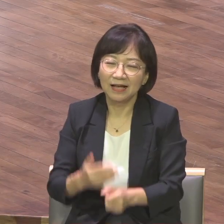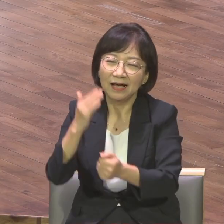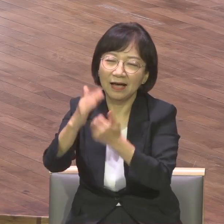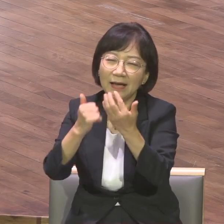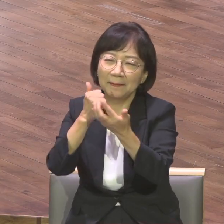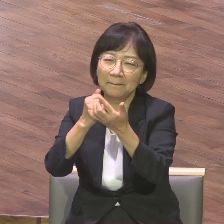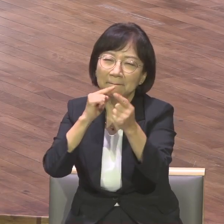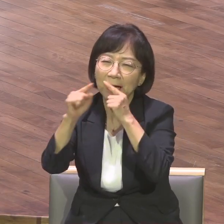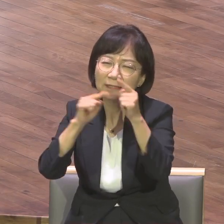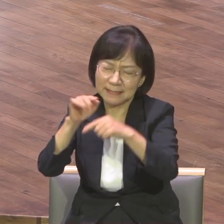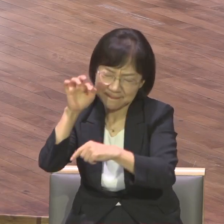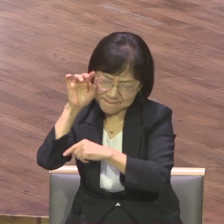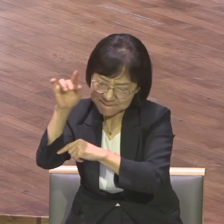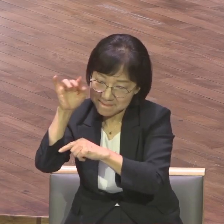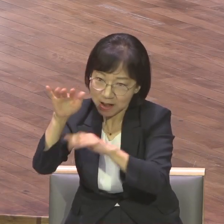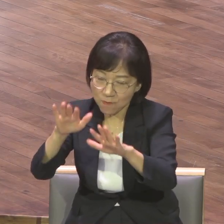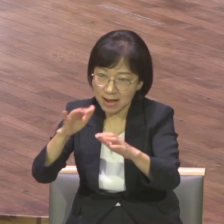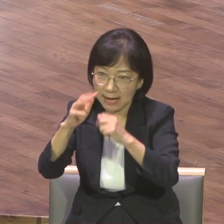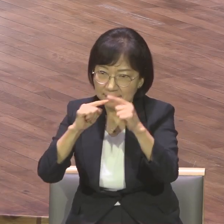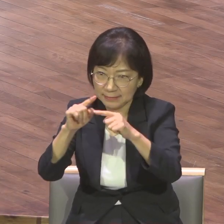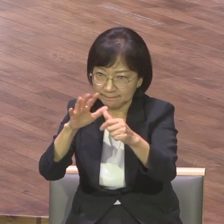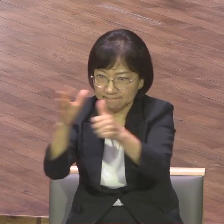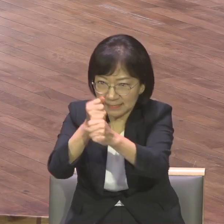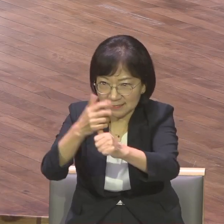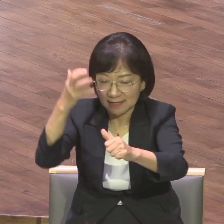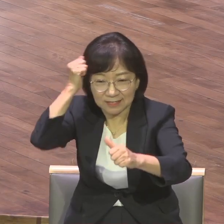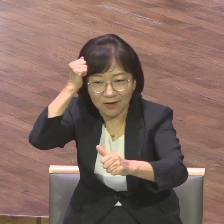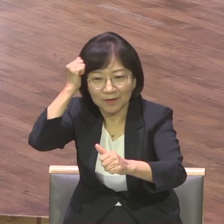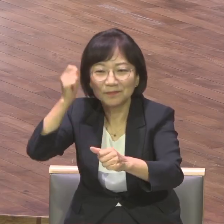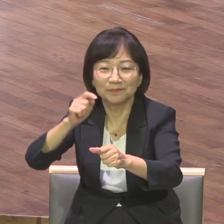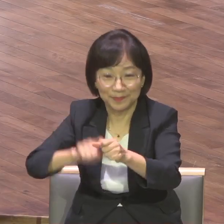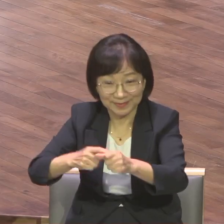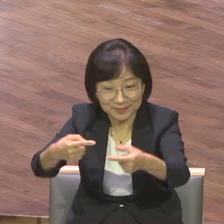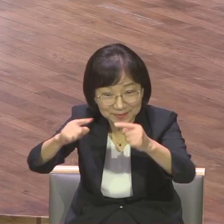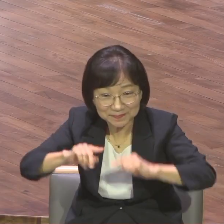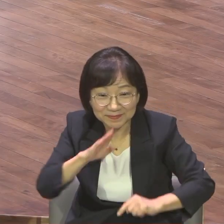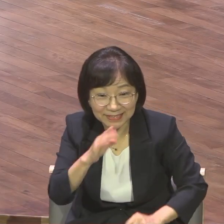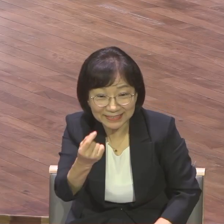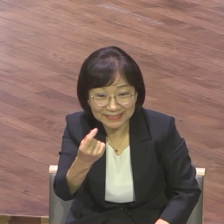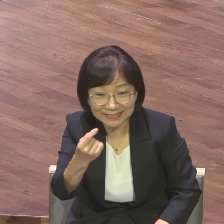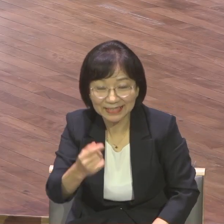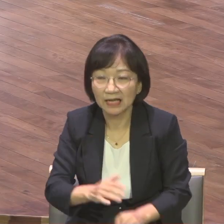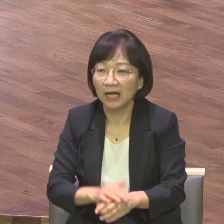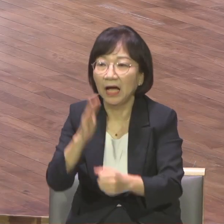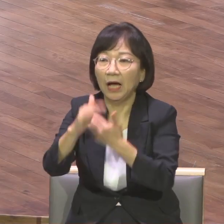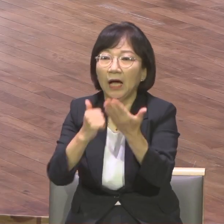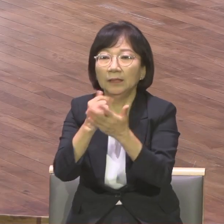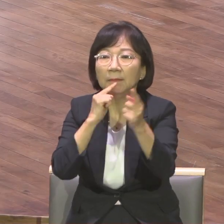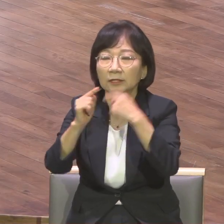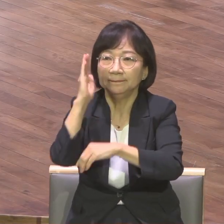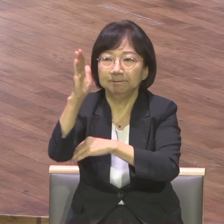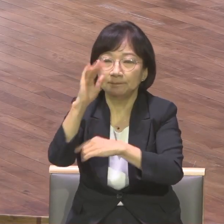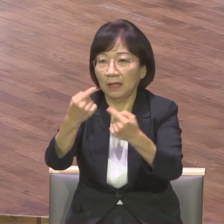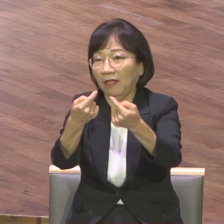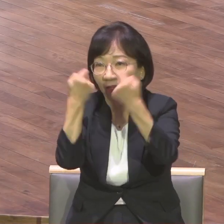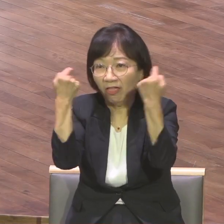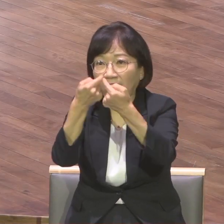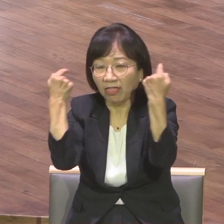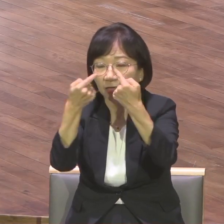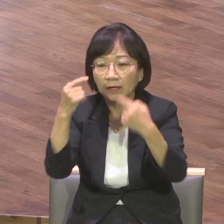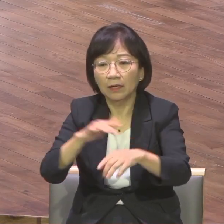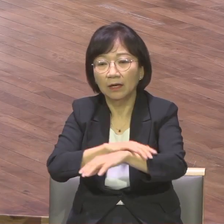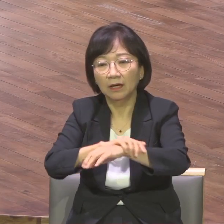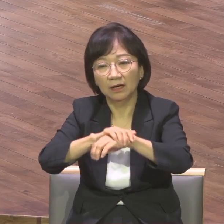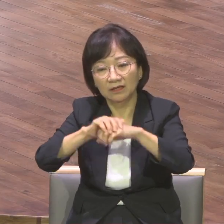말씀 잡으라고. 말씀 잡지 못하고 가면 막장 아무 소용없어요. 하나님의 말씀, 영원히